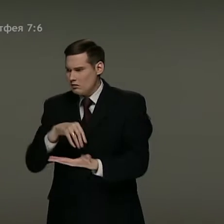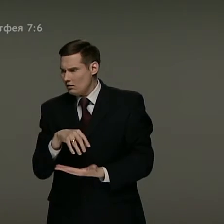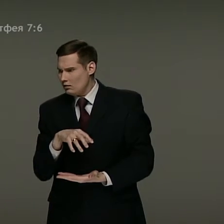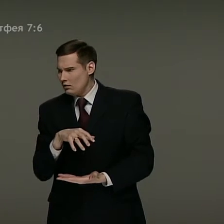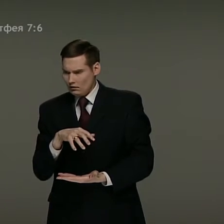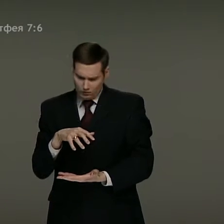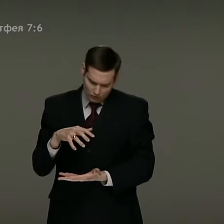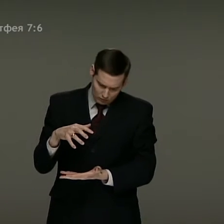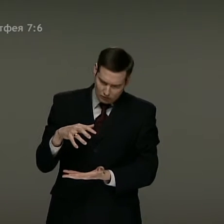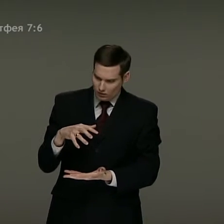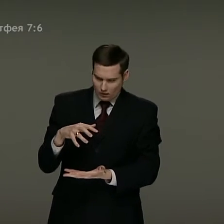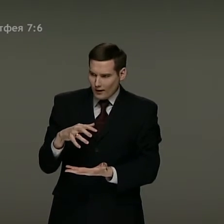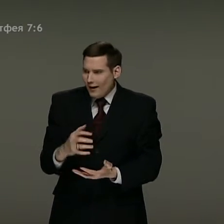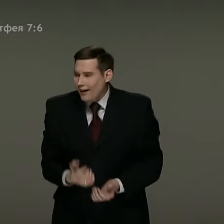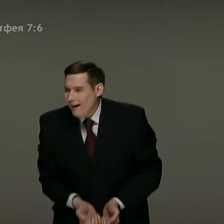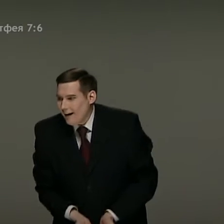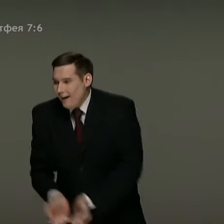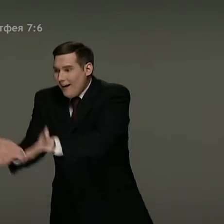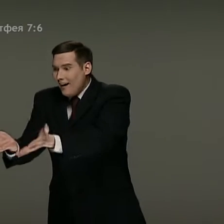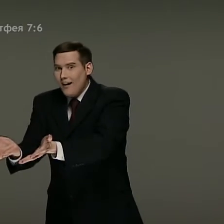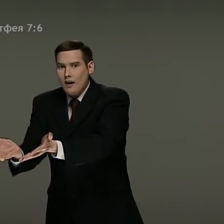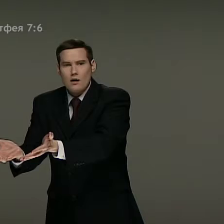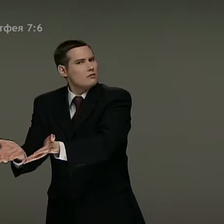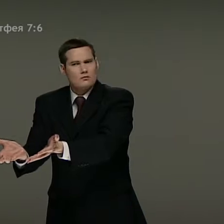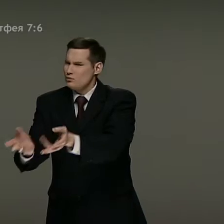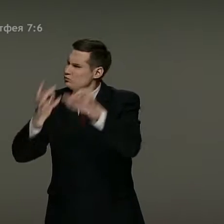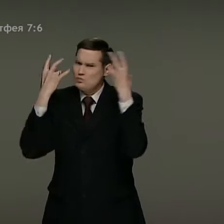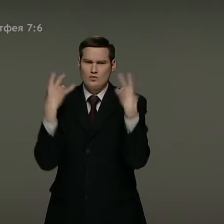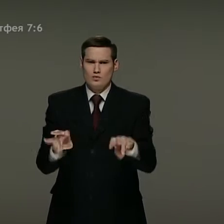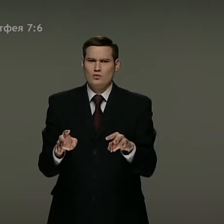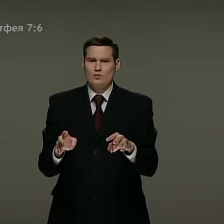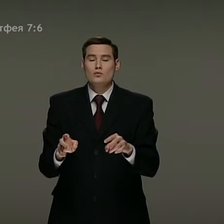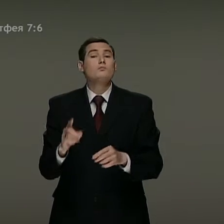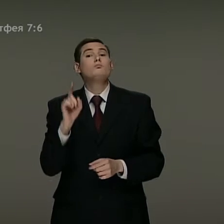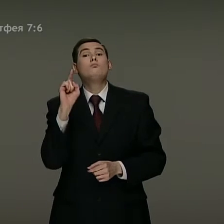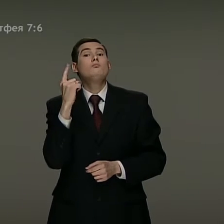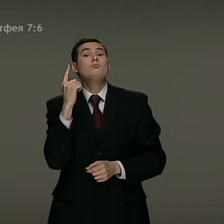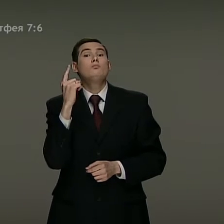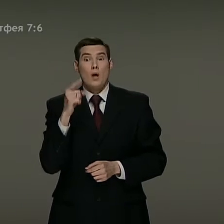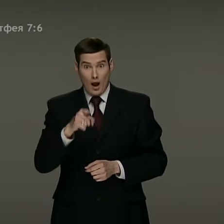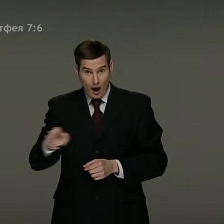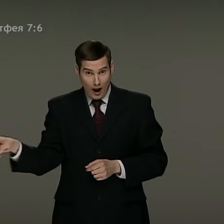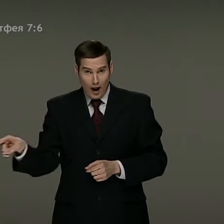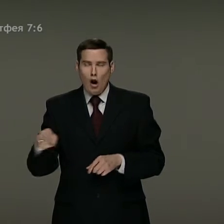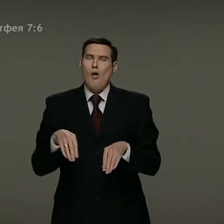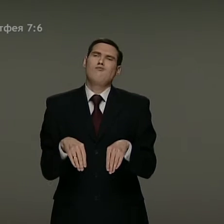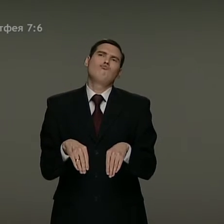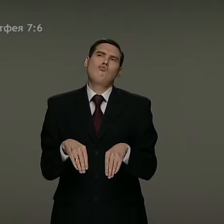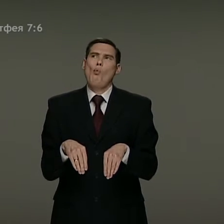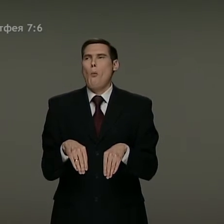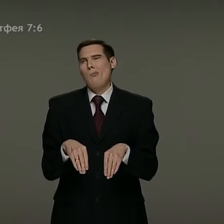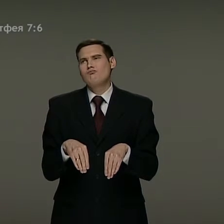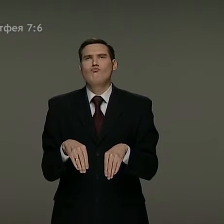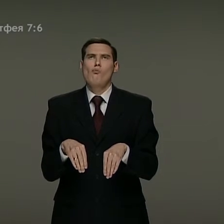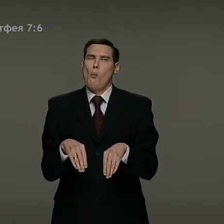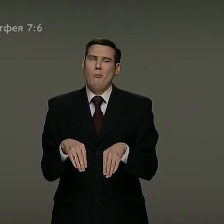искать. Я вам путь укажу в ту страну, где нет зла, где не плещется кровь. Все,